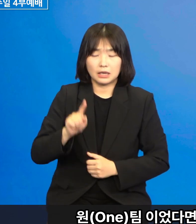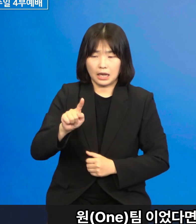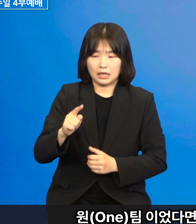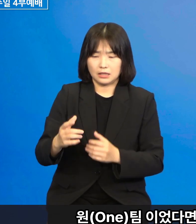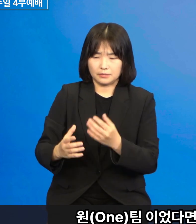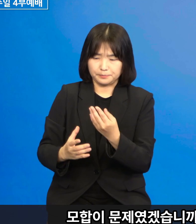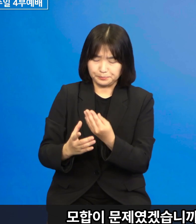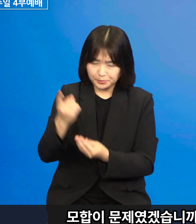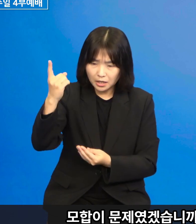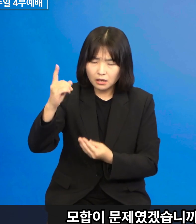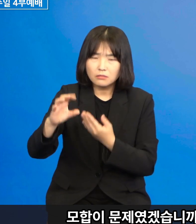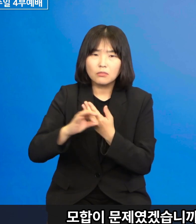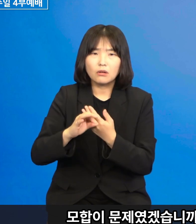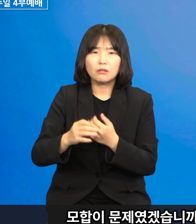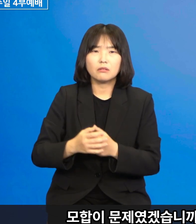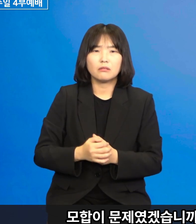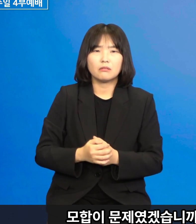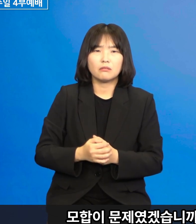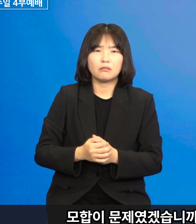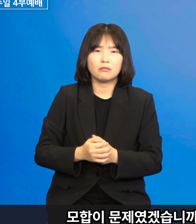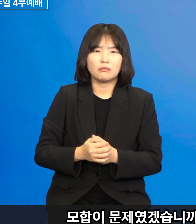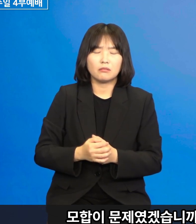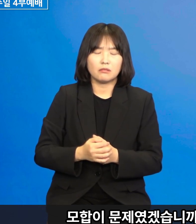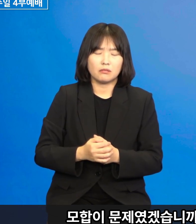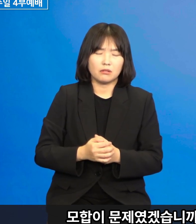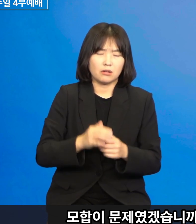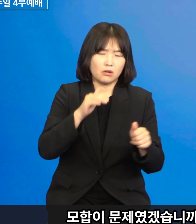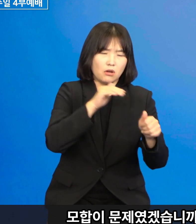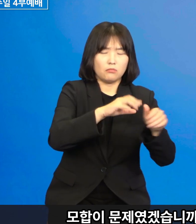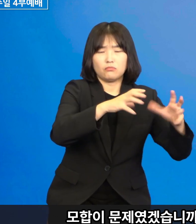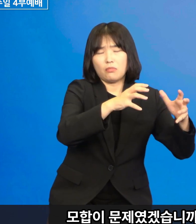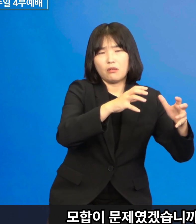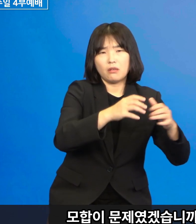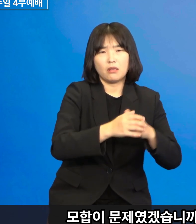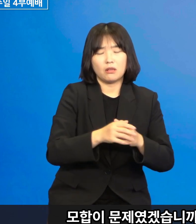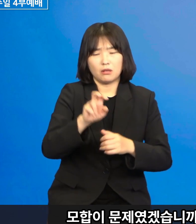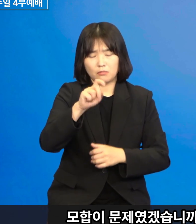블레셋이 문제였겠습니까? 모압이 문제였겠습니까? 미디안이 문제였겠습니까?